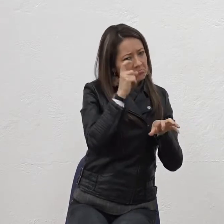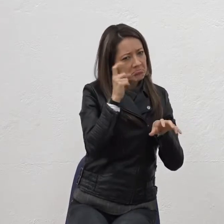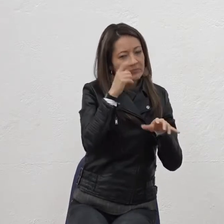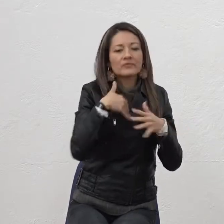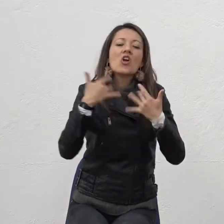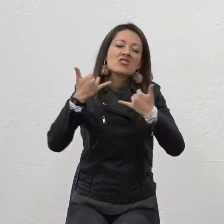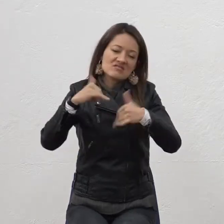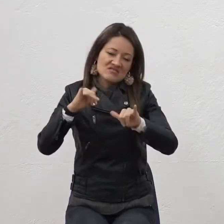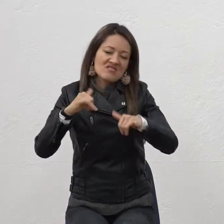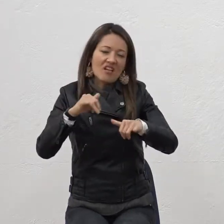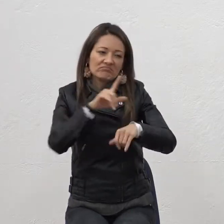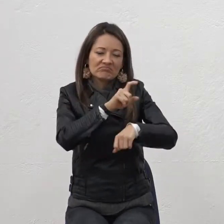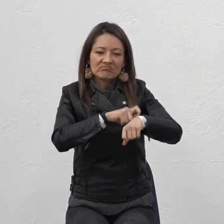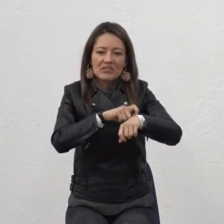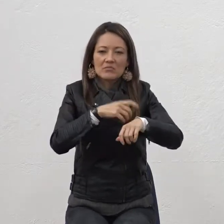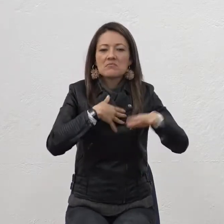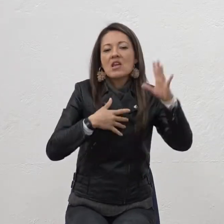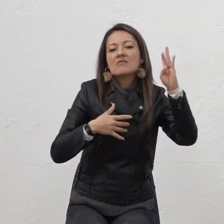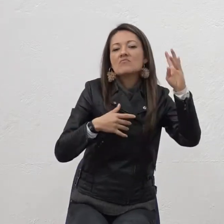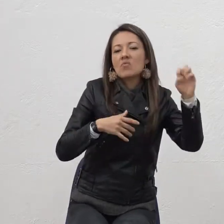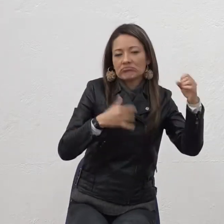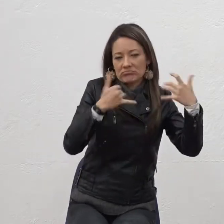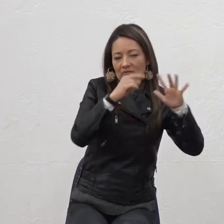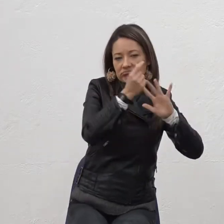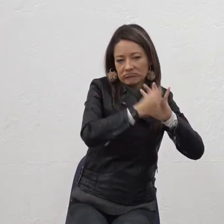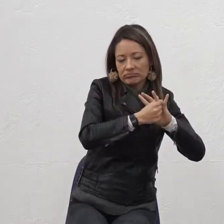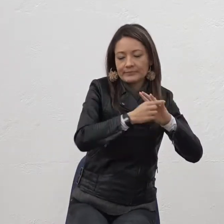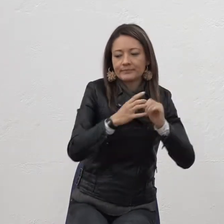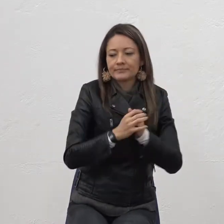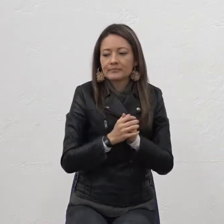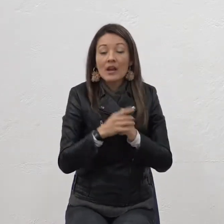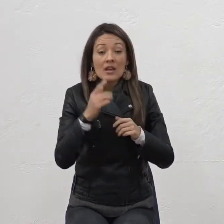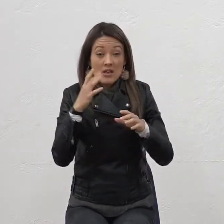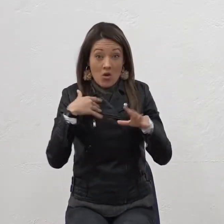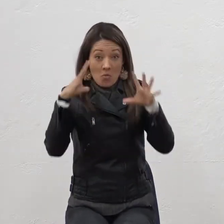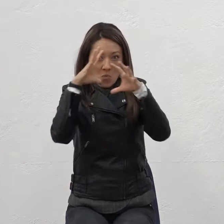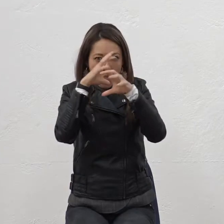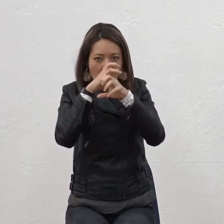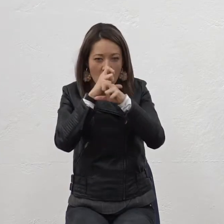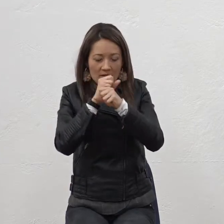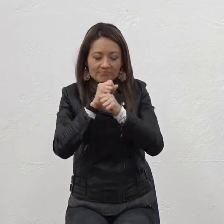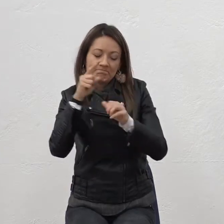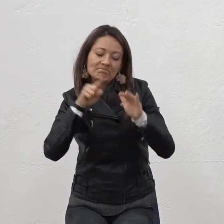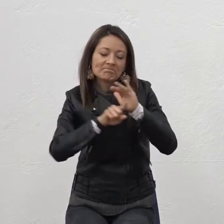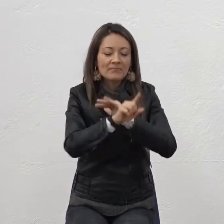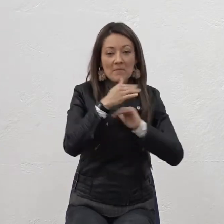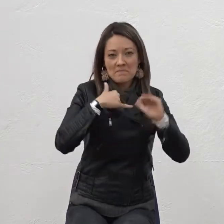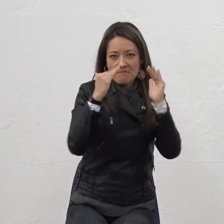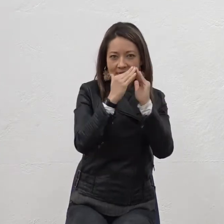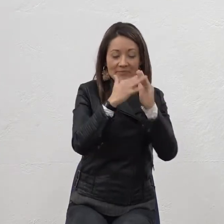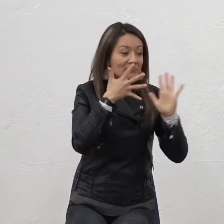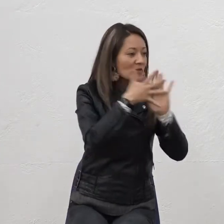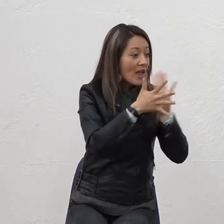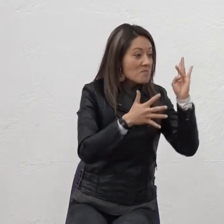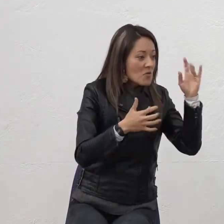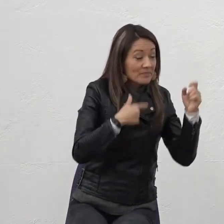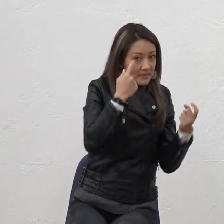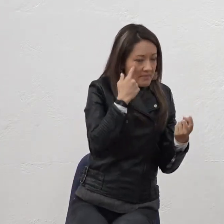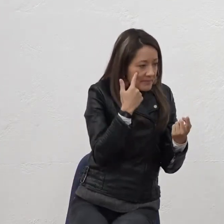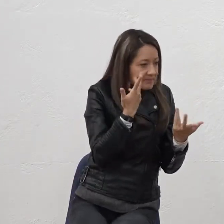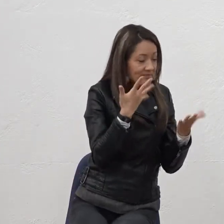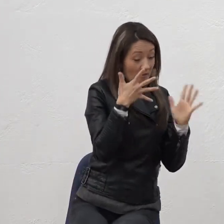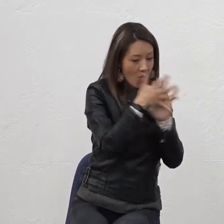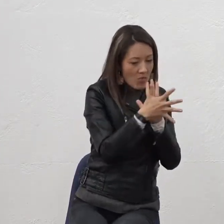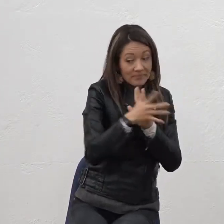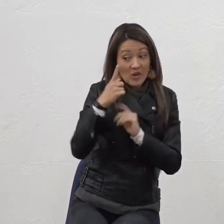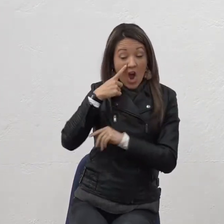estaba con mi esposito, con Orlando. Y yo llegaba en las noches y yo le contaba, le decía, oye, Tato, mira,